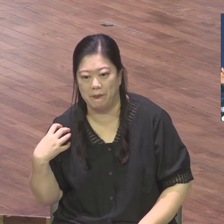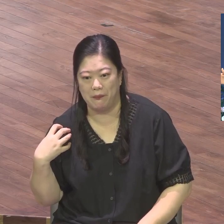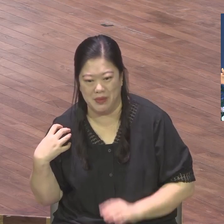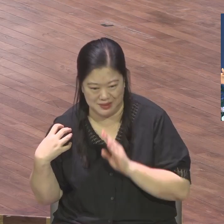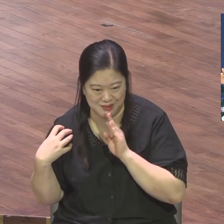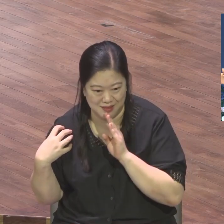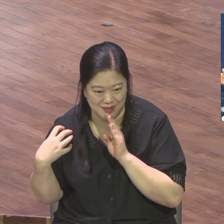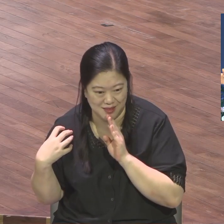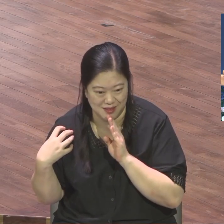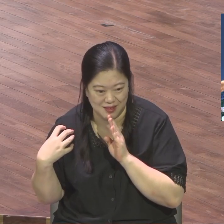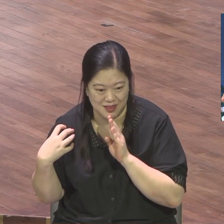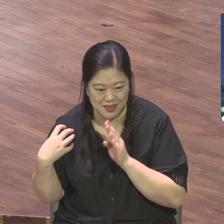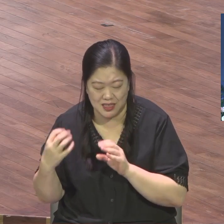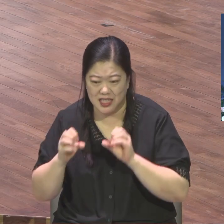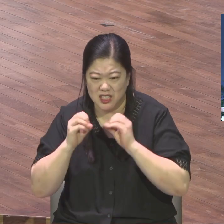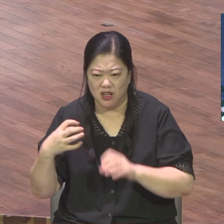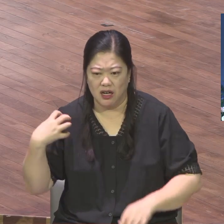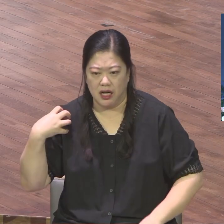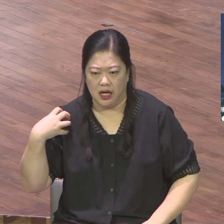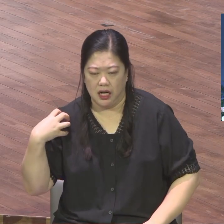갑니다.